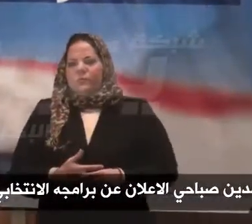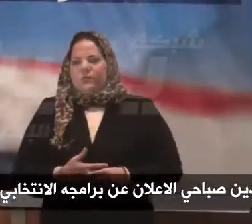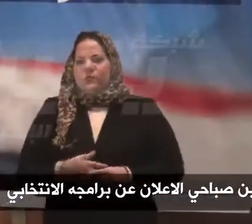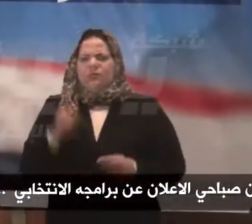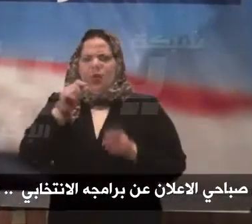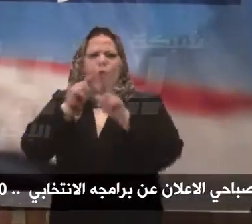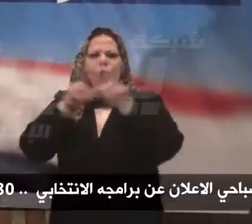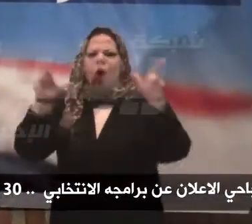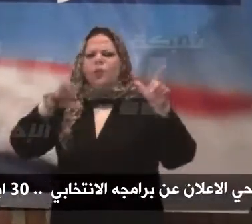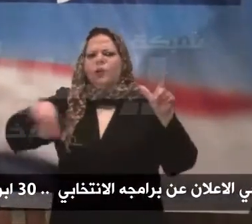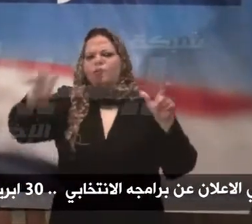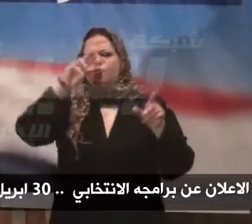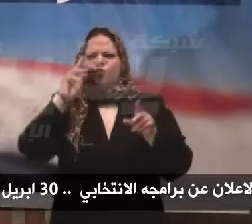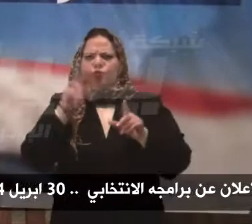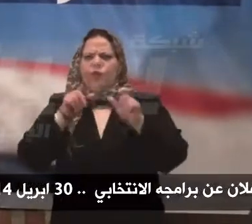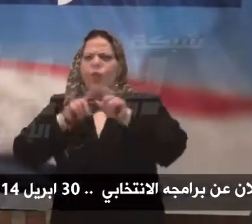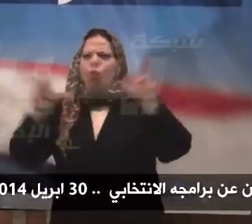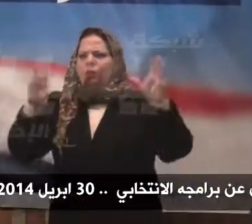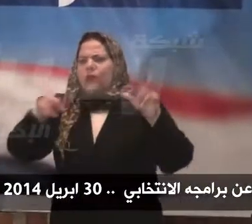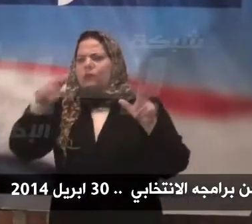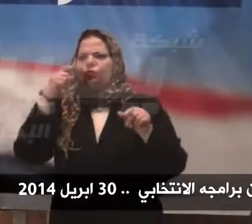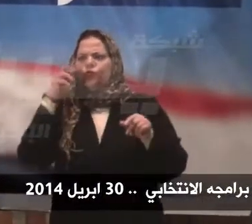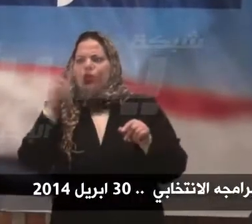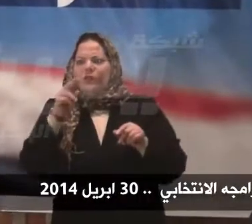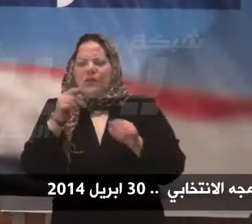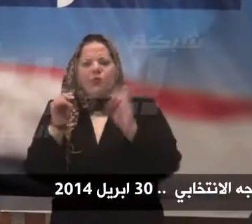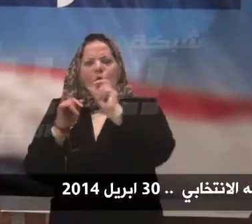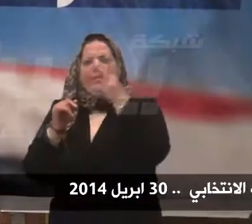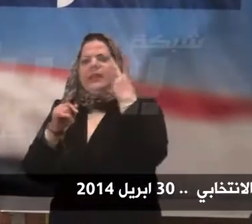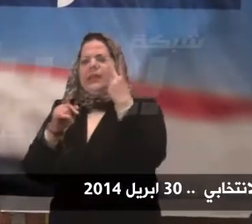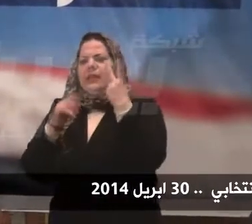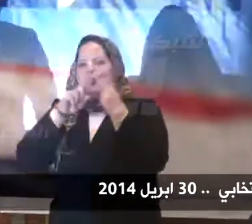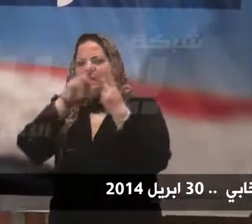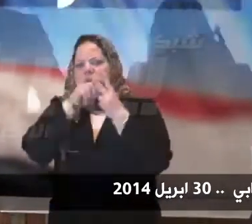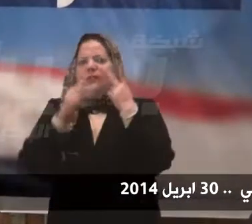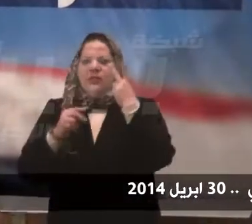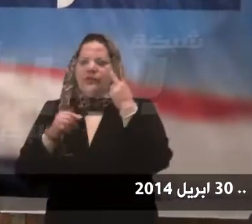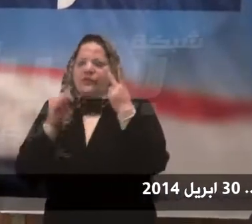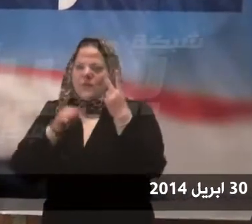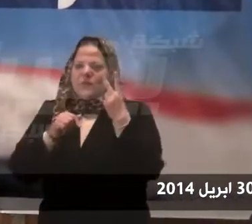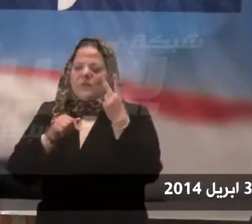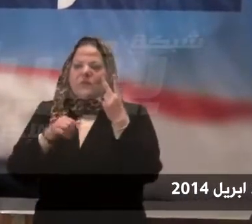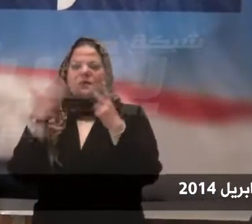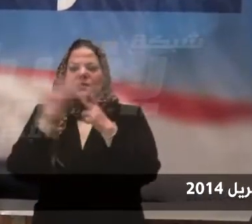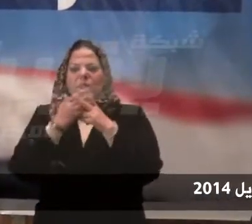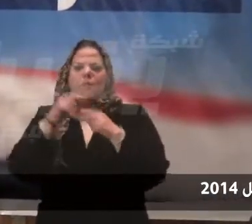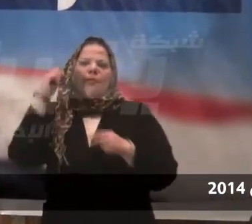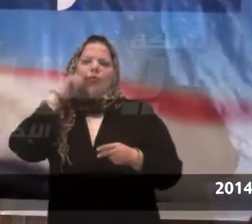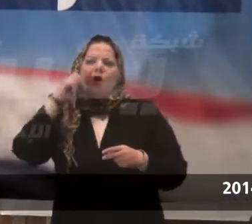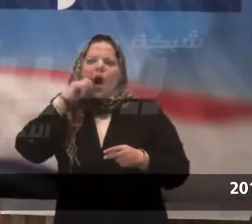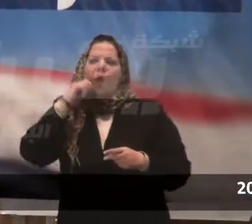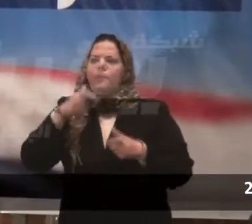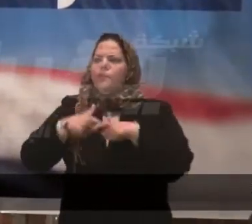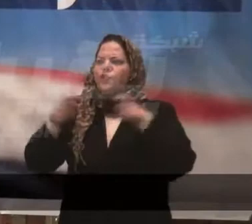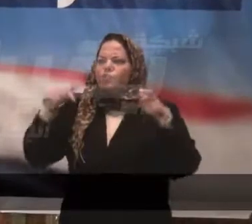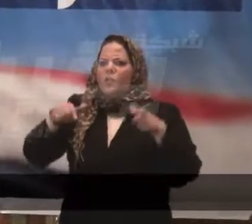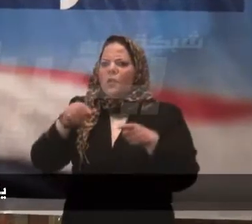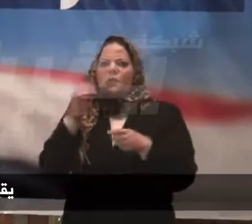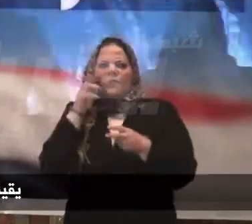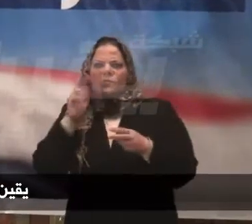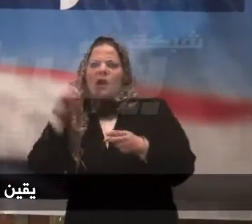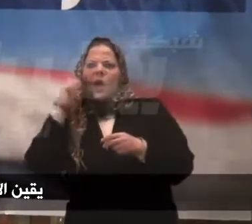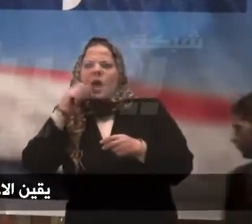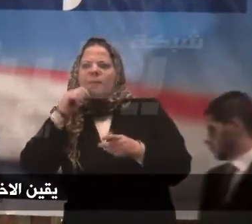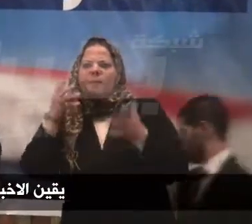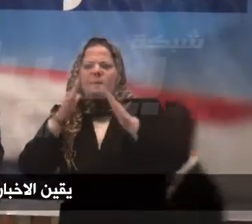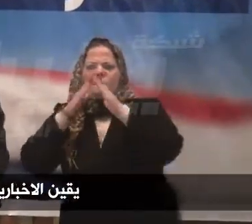شيء واضح لنا جميعا وواضح لنا من تجربتين فيما يتعلق بمكافحة الإرهاب. التجربة التي